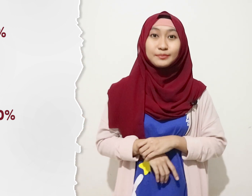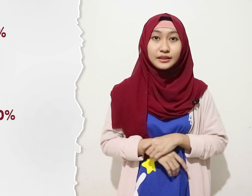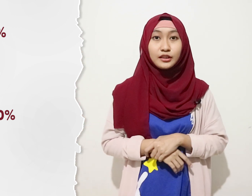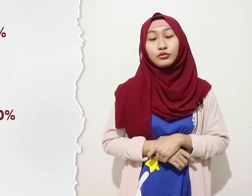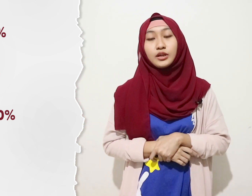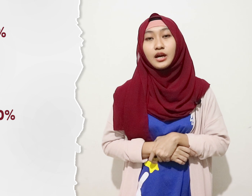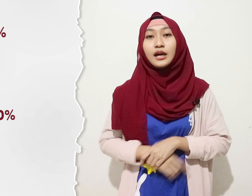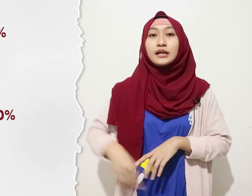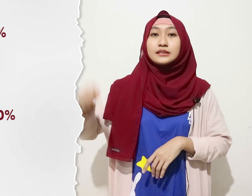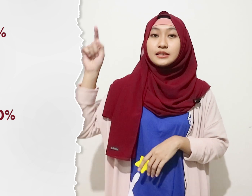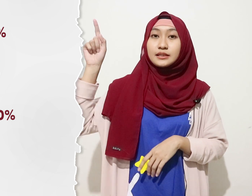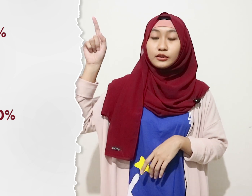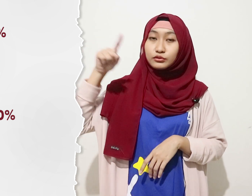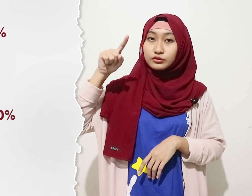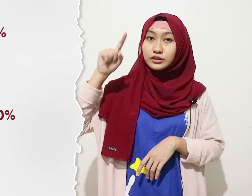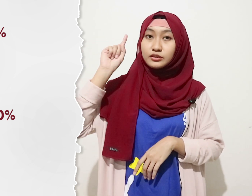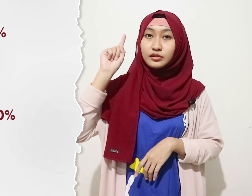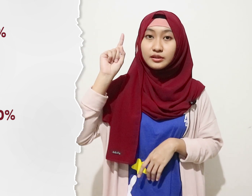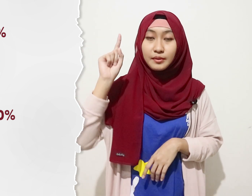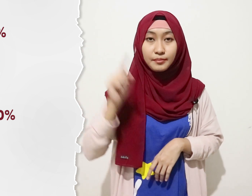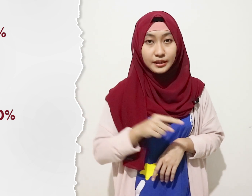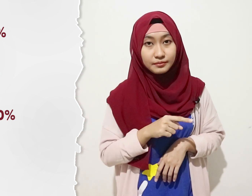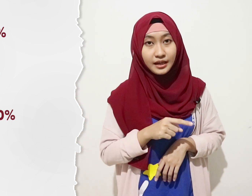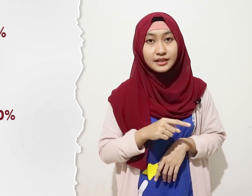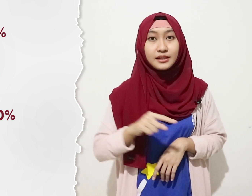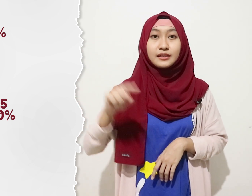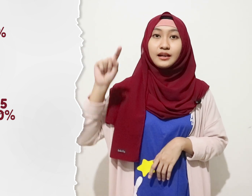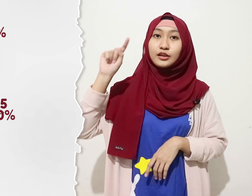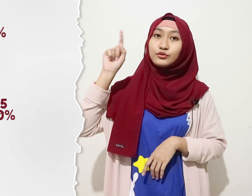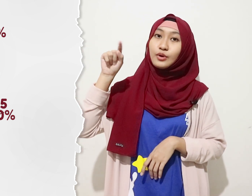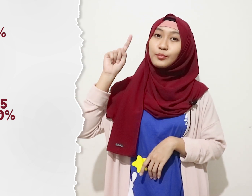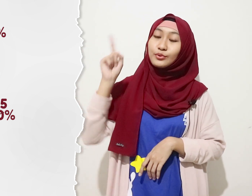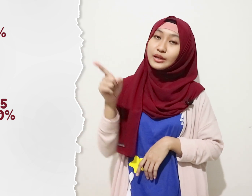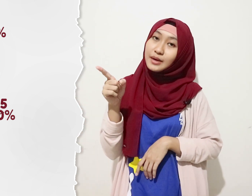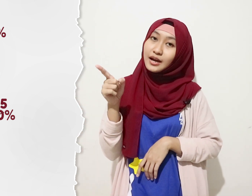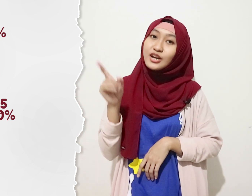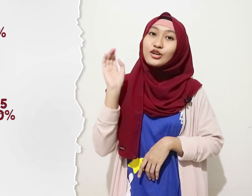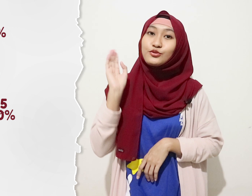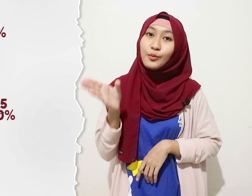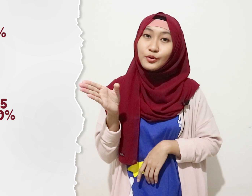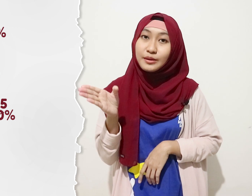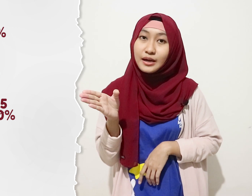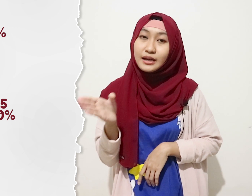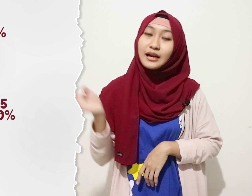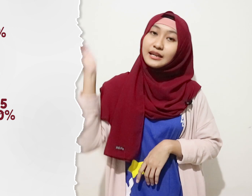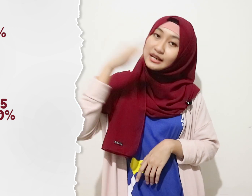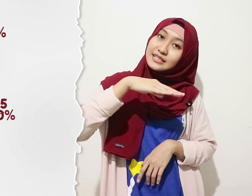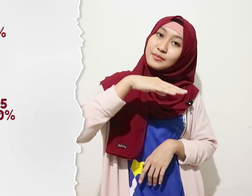cepat ngitungnya. Jadi 100 kita coret sama 4, maka hasilnya adalah 25. 25 kalikan aja sama